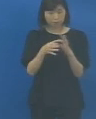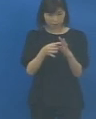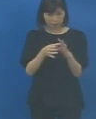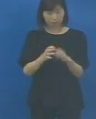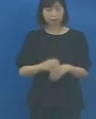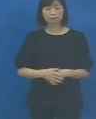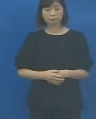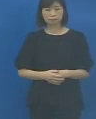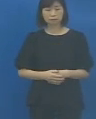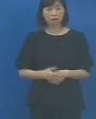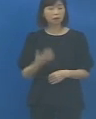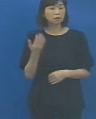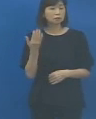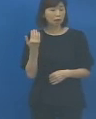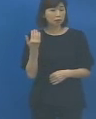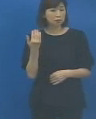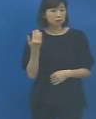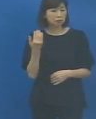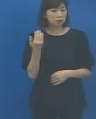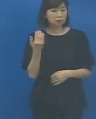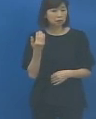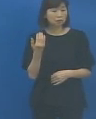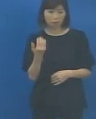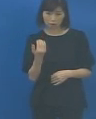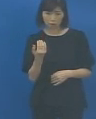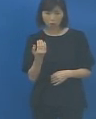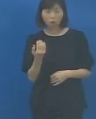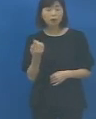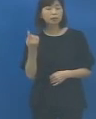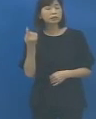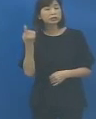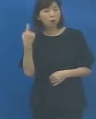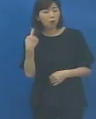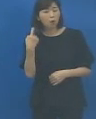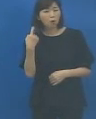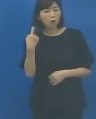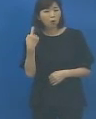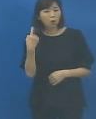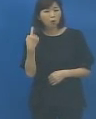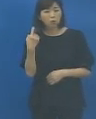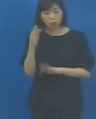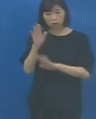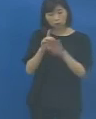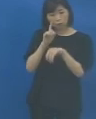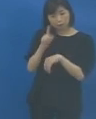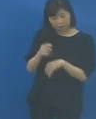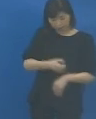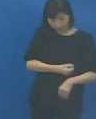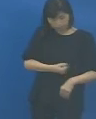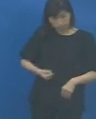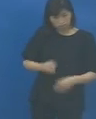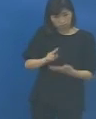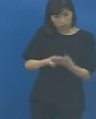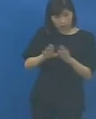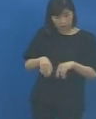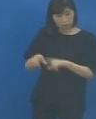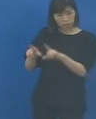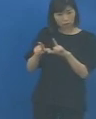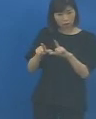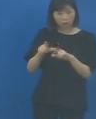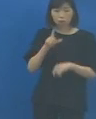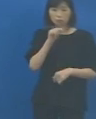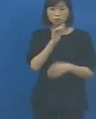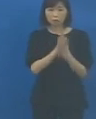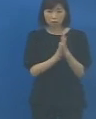ほど昨日の状況を見て覚悟を決めたと言われてたんですけども、昨日の鳥取県での感染状況を見